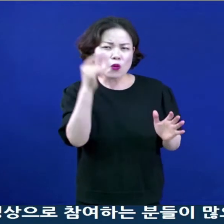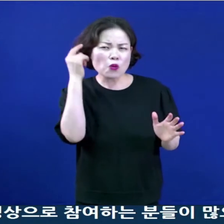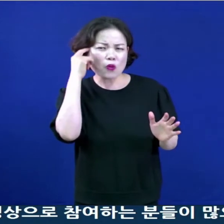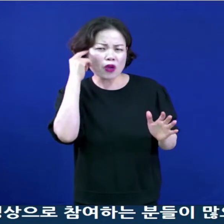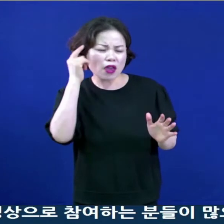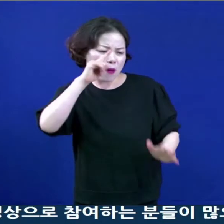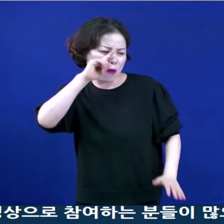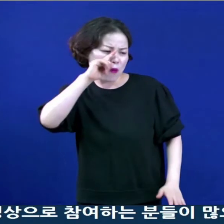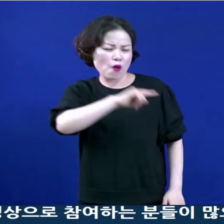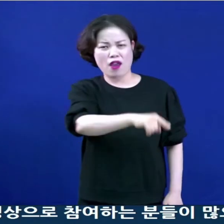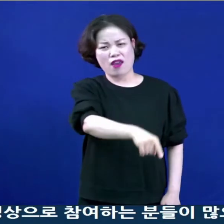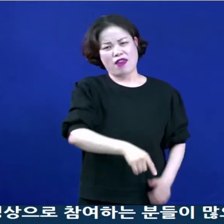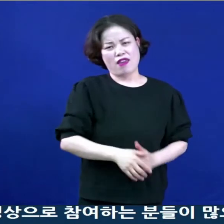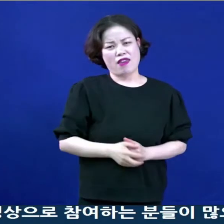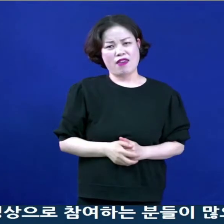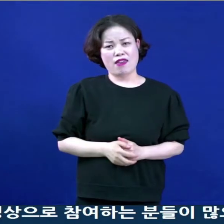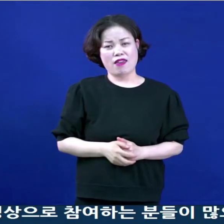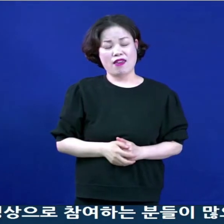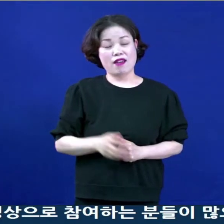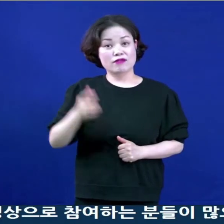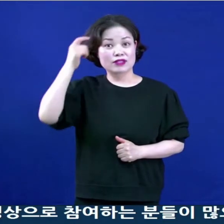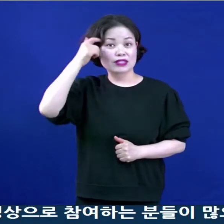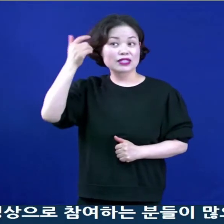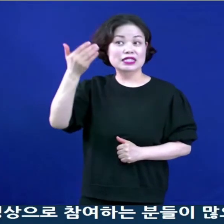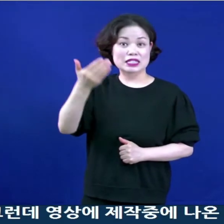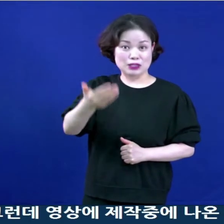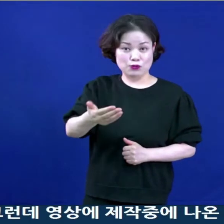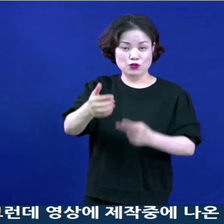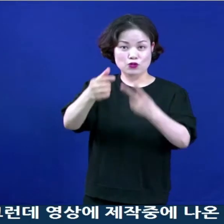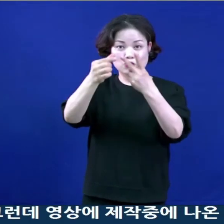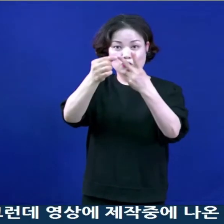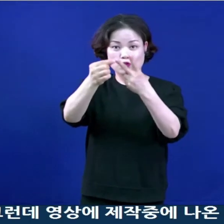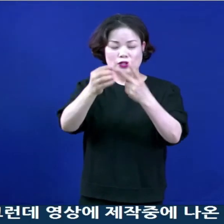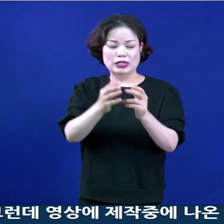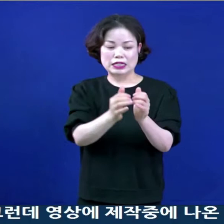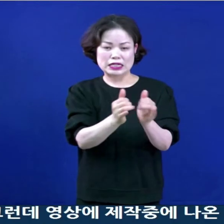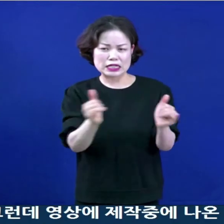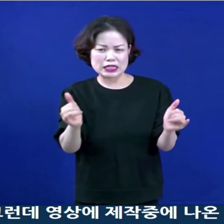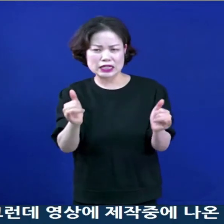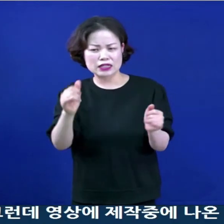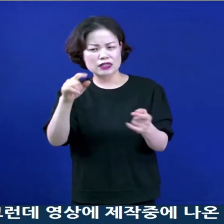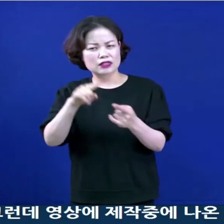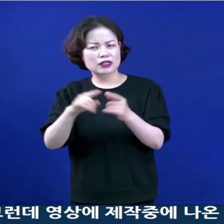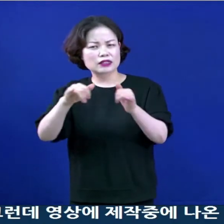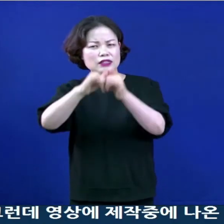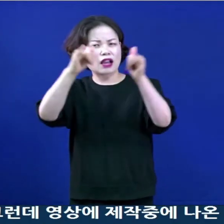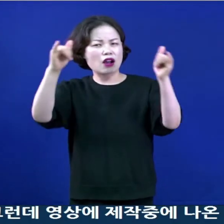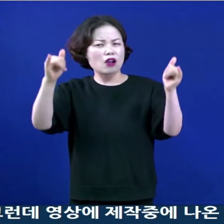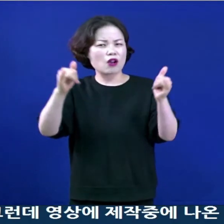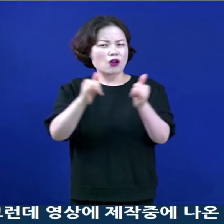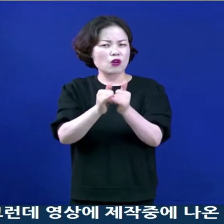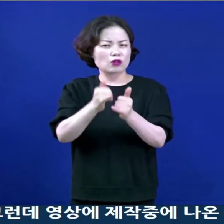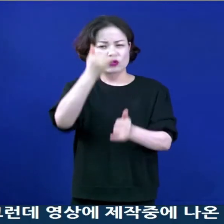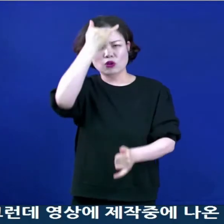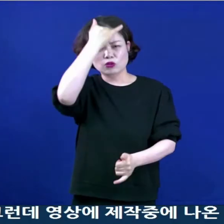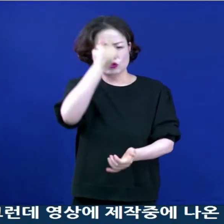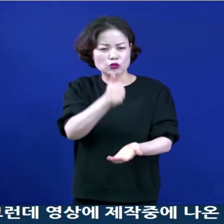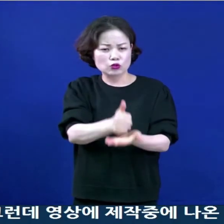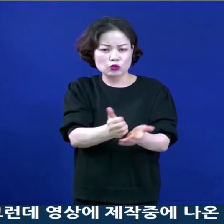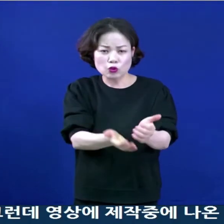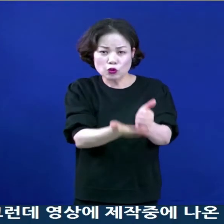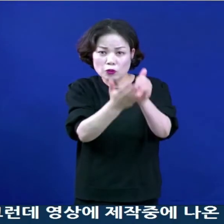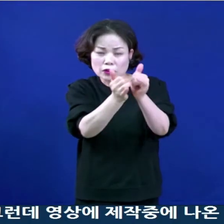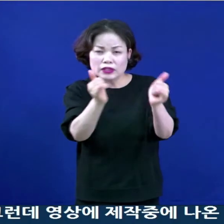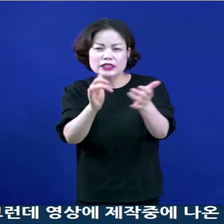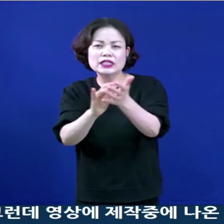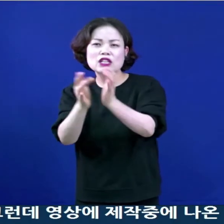이렇게 악합니까? 하는 질문이었습니다. 또 하나는 인간적으로나 사회적으로나 도덕적으로 존경받는